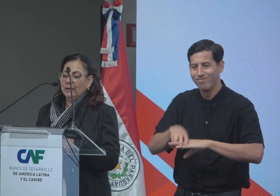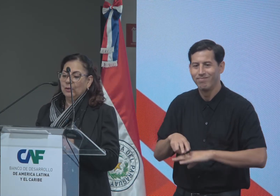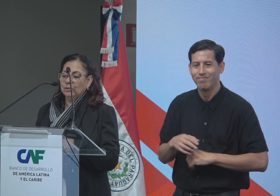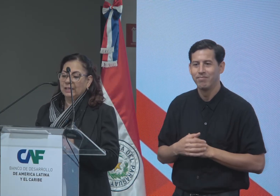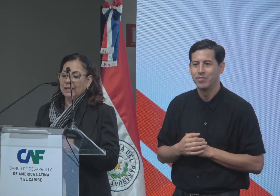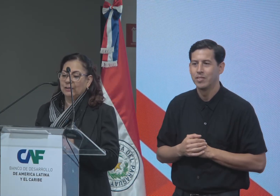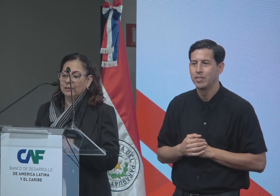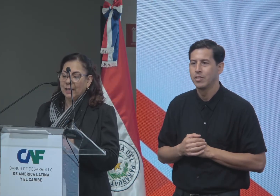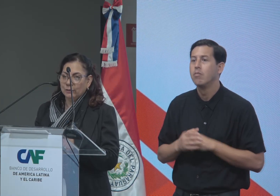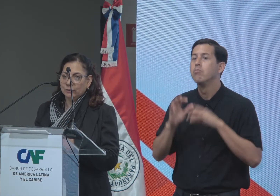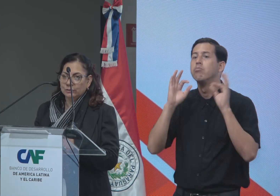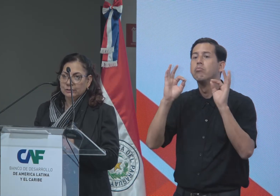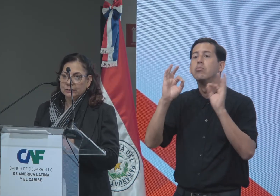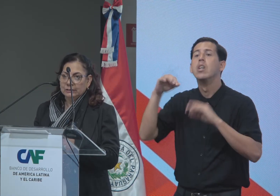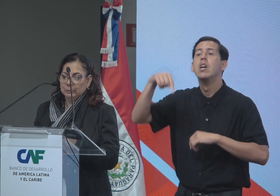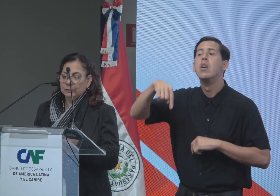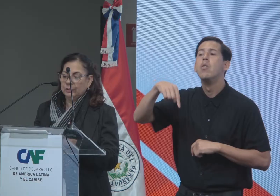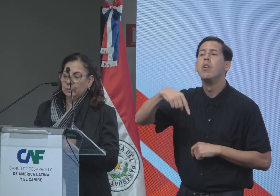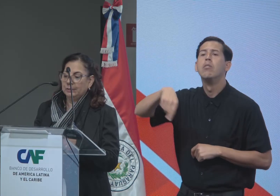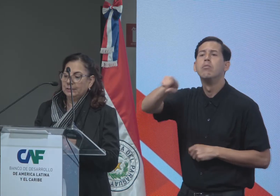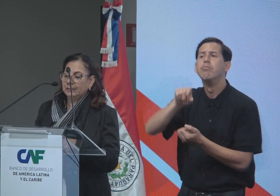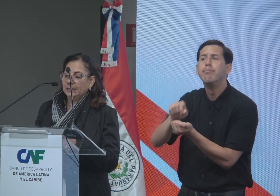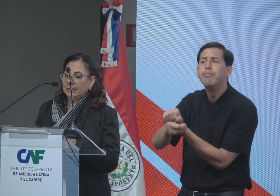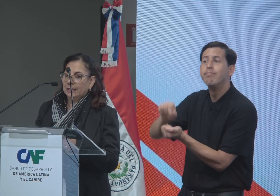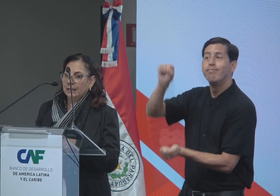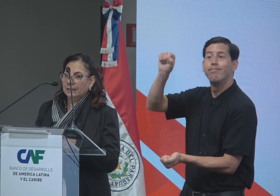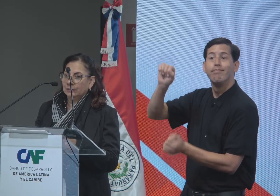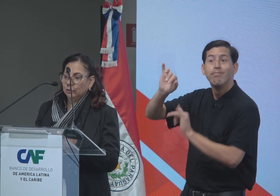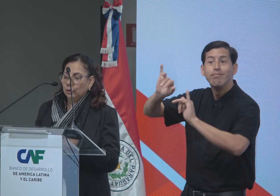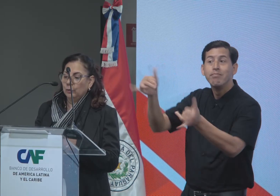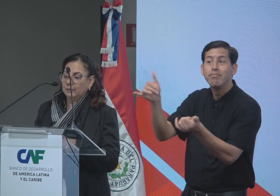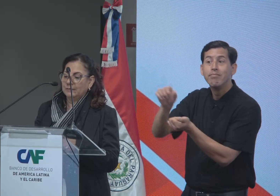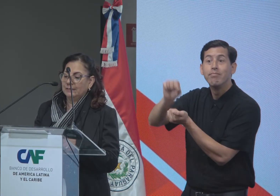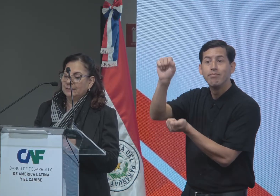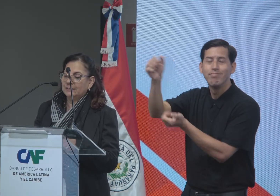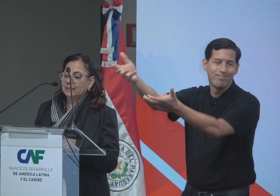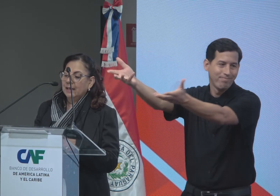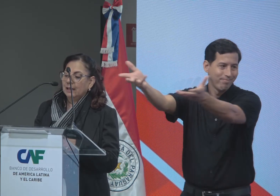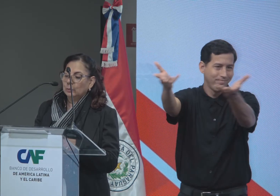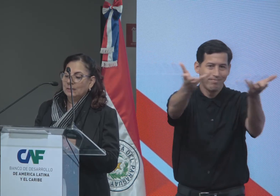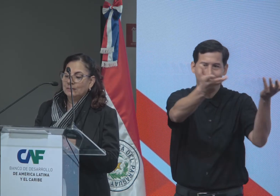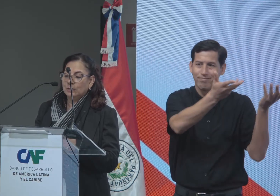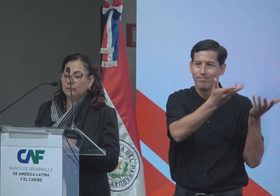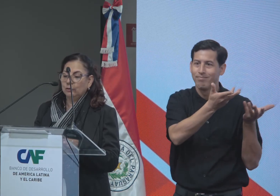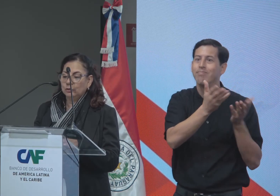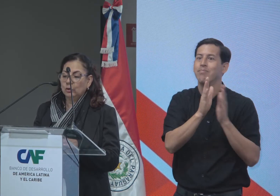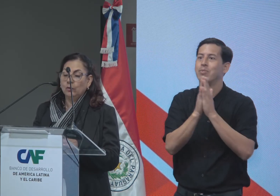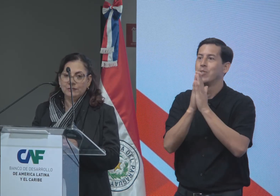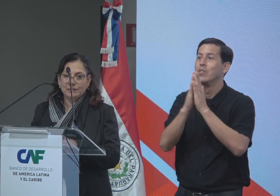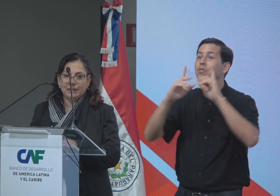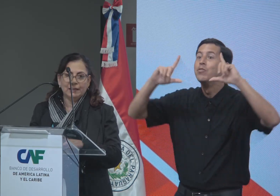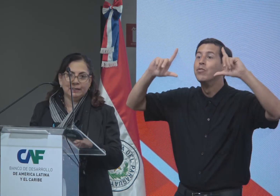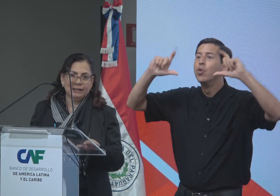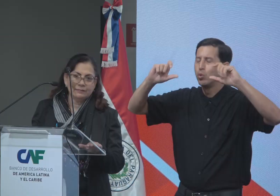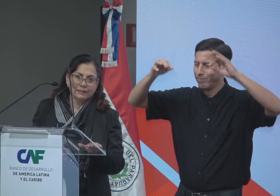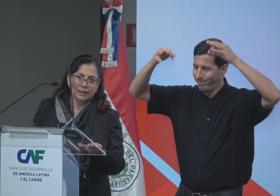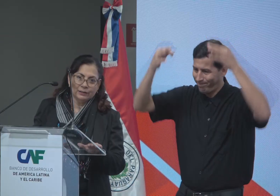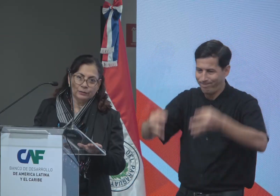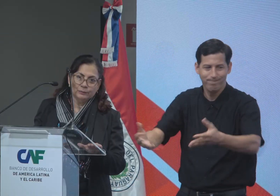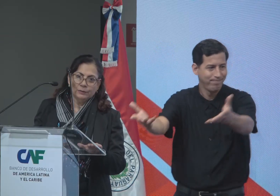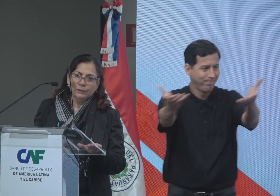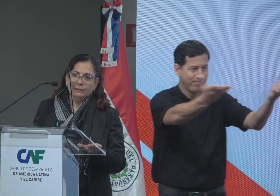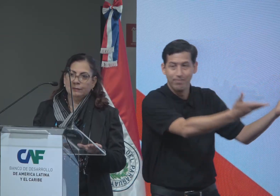a los galardonados y posteriormente a todos los presentes a tomarse una foto oficial en el